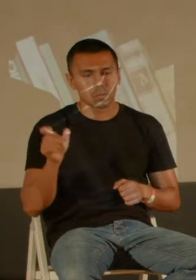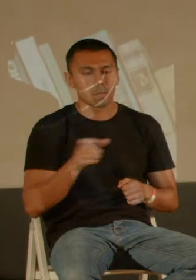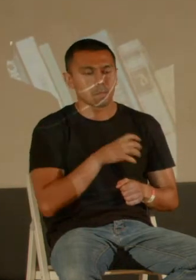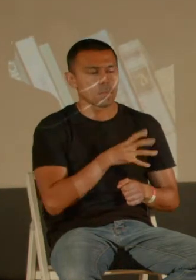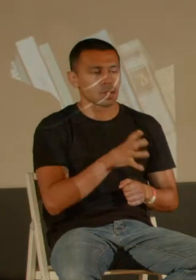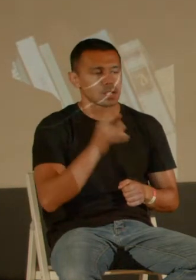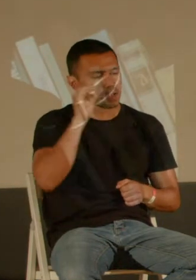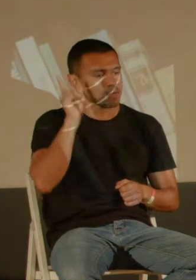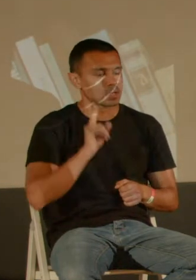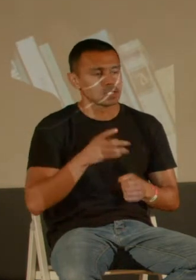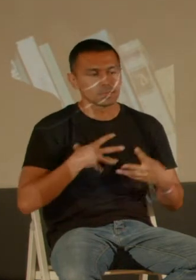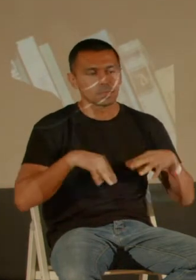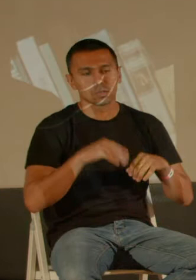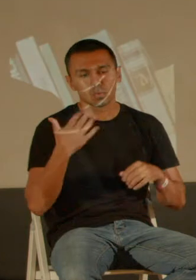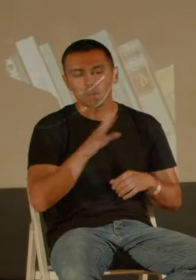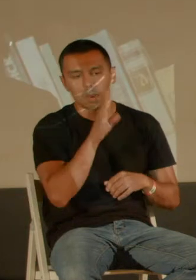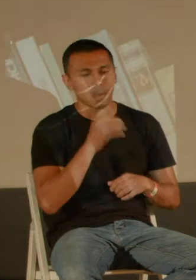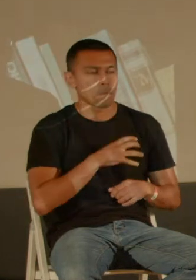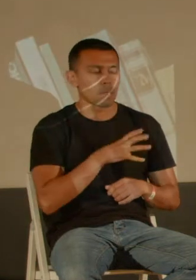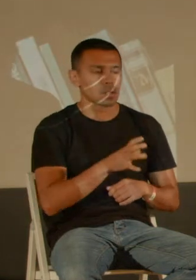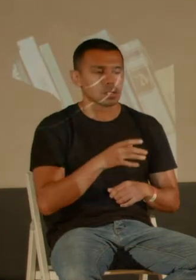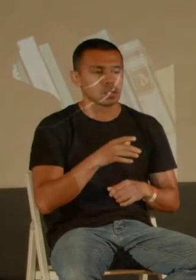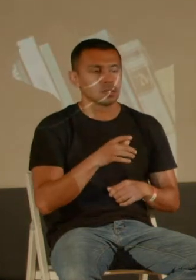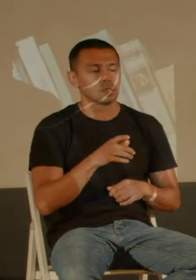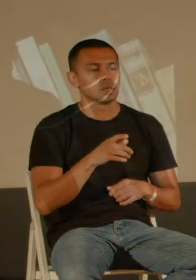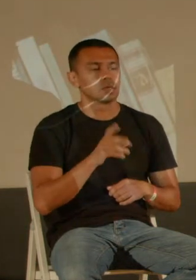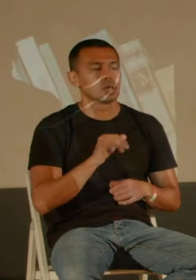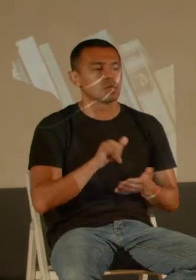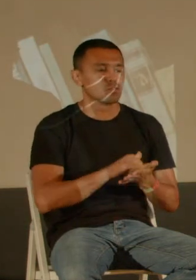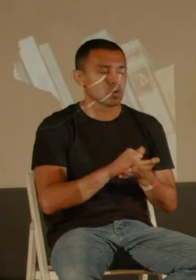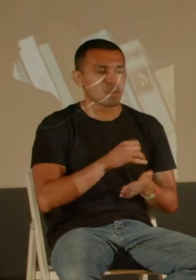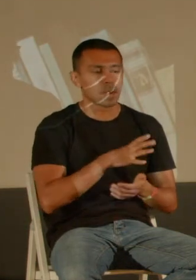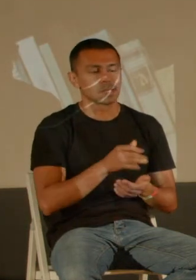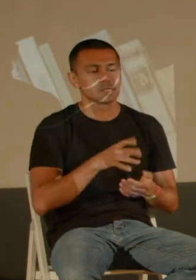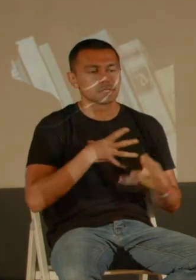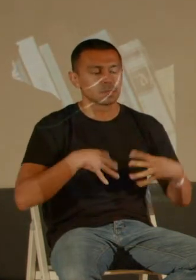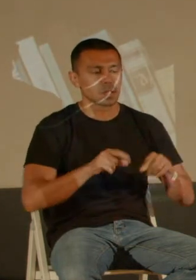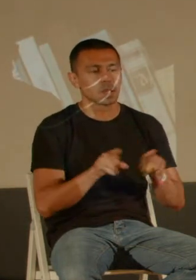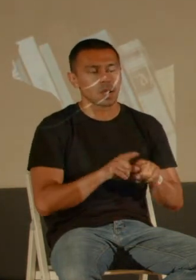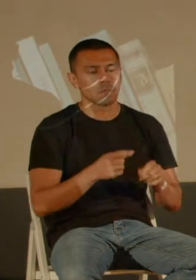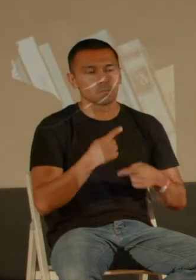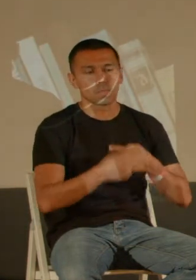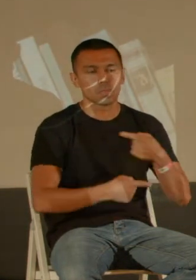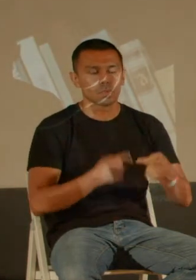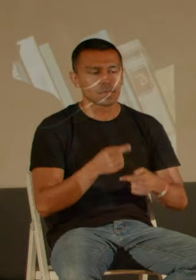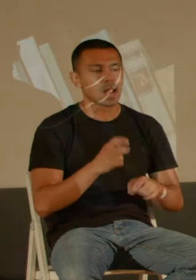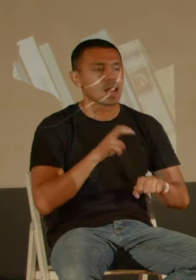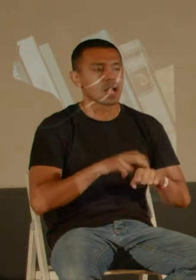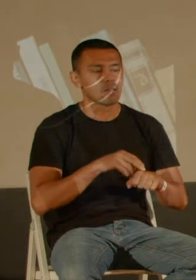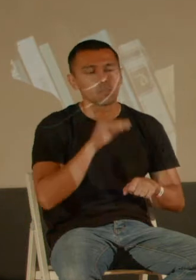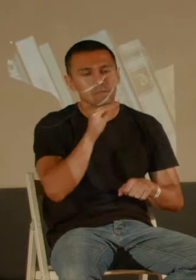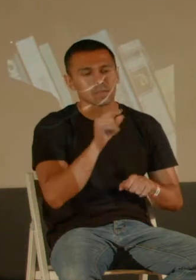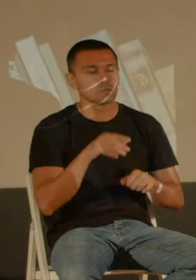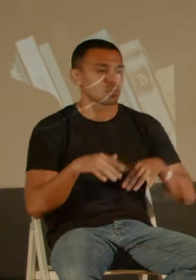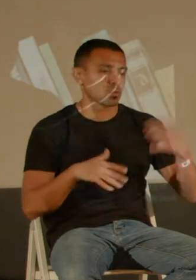Багата єврейська сім'я з боку мами, і багата, ну, яка жила в Нью-Йорку, і багата сім'я, така потомствена лікарів і